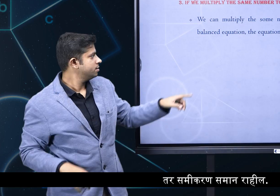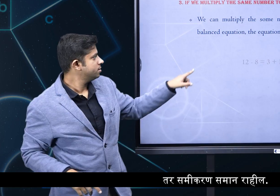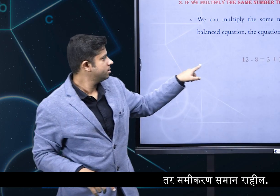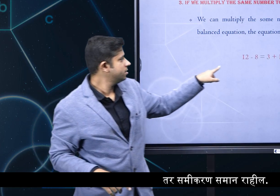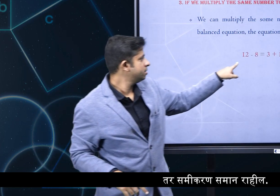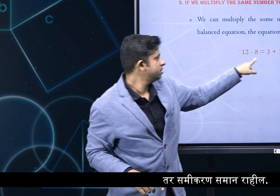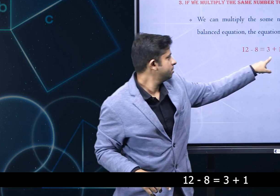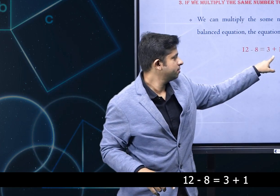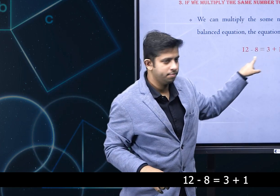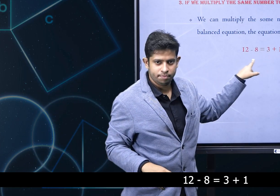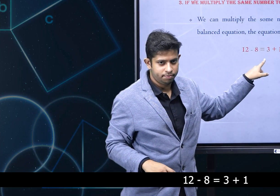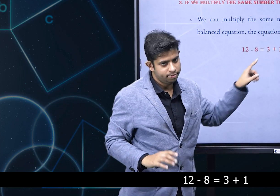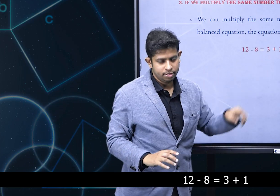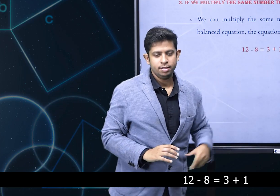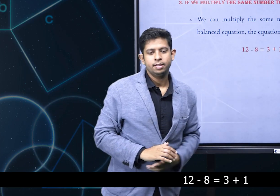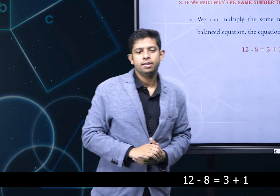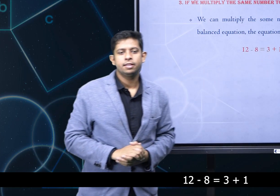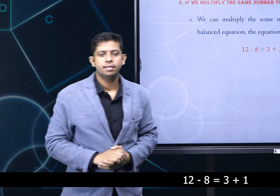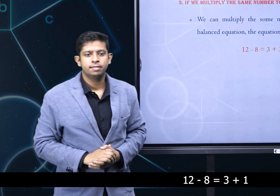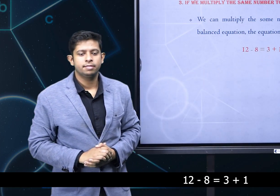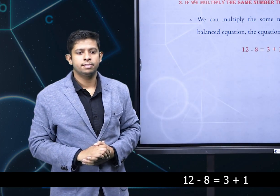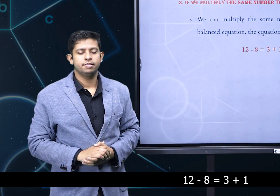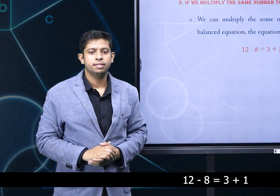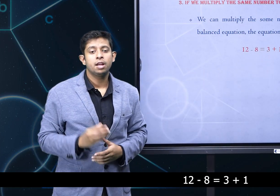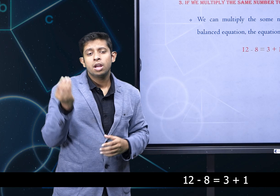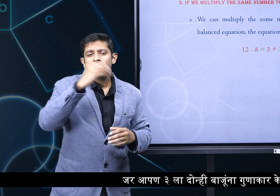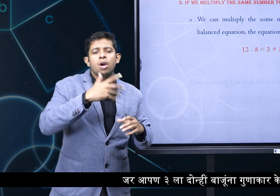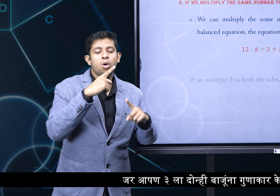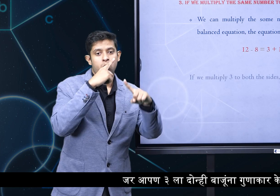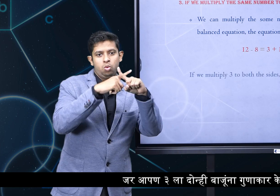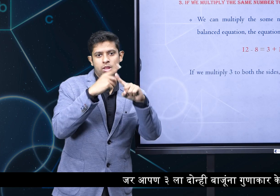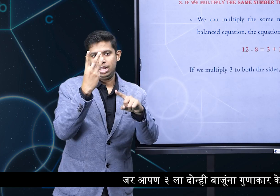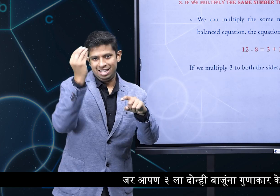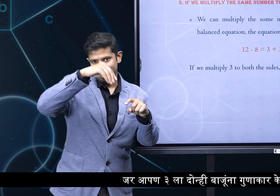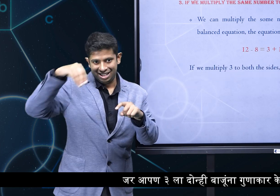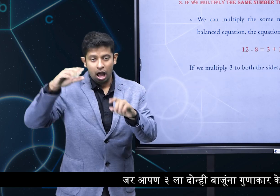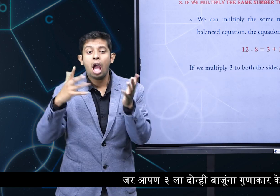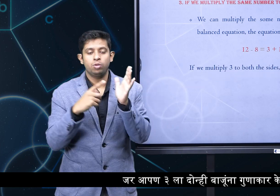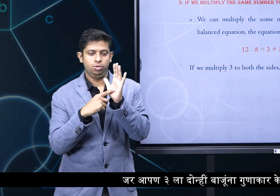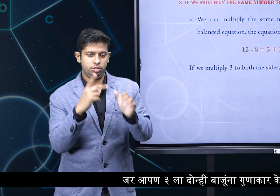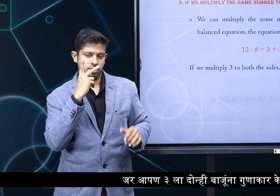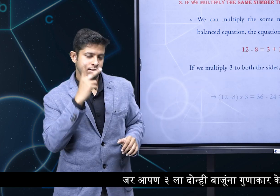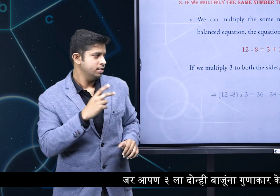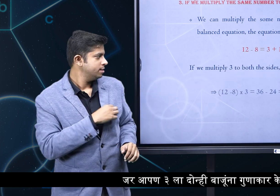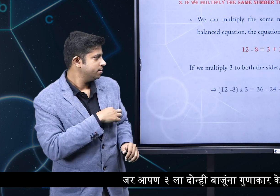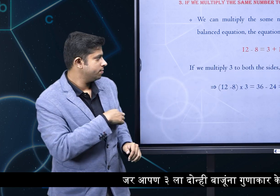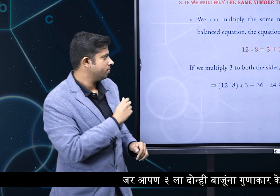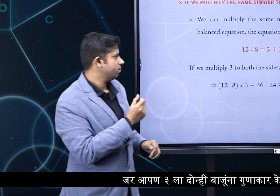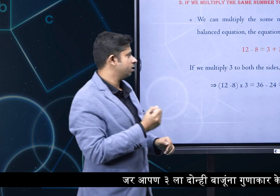राहील. 12 - 8 = 3 + 1. जर आपण 3 ला दोन्ही बाजूंना गुणाकार केला